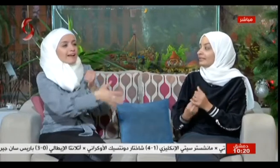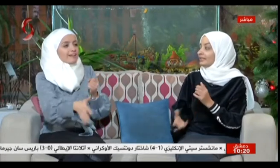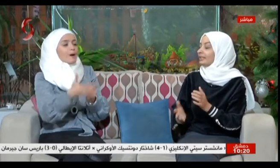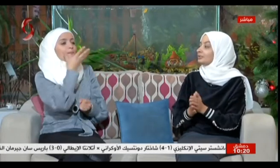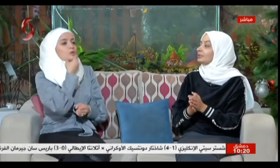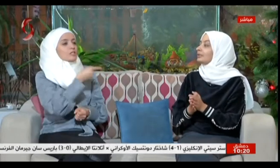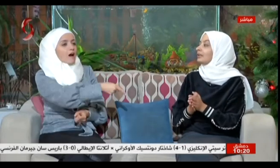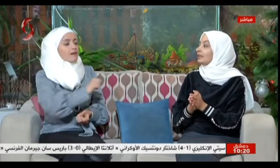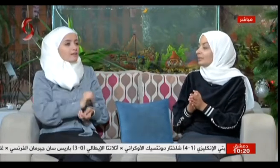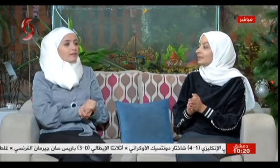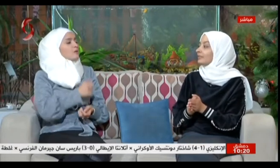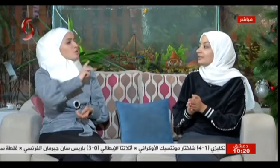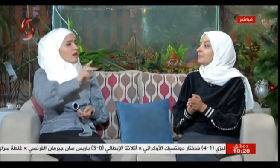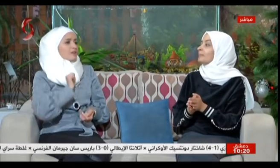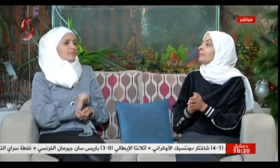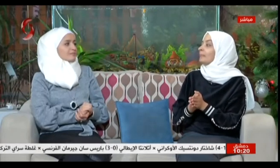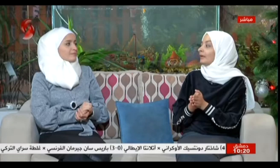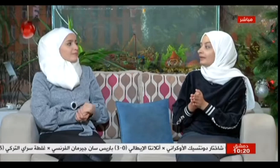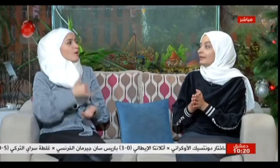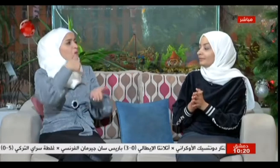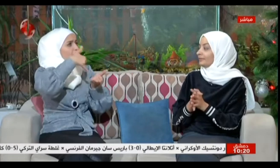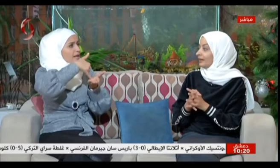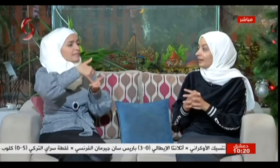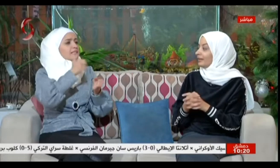يتعلموا إشارة إذا كان عندهم ولد أصم،